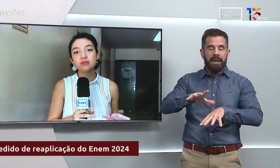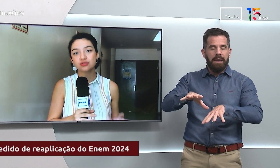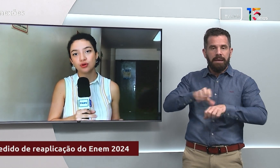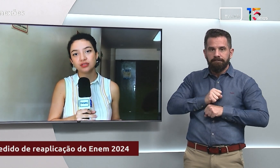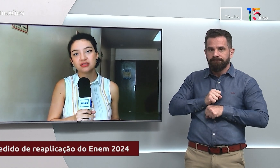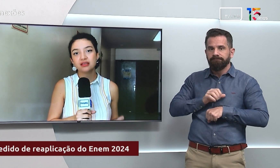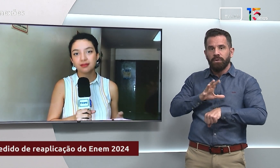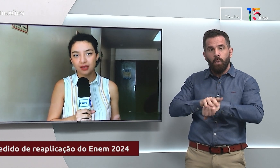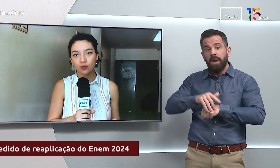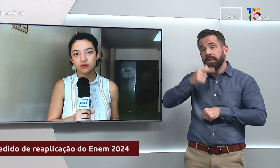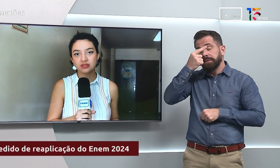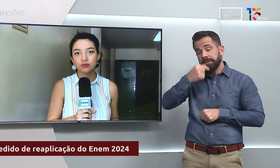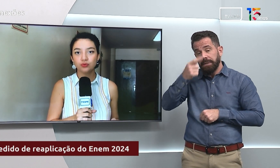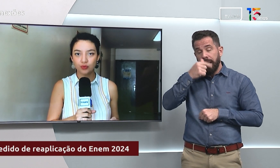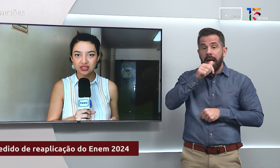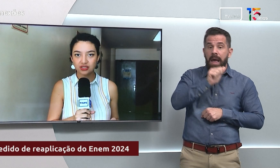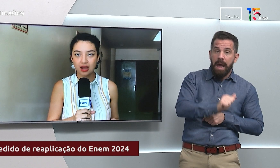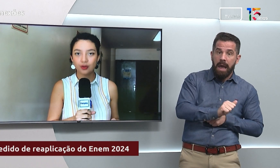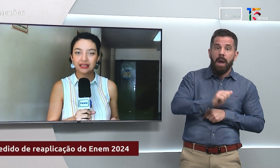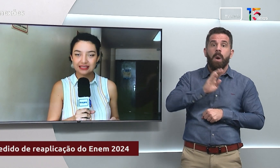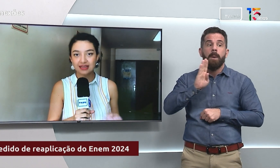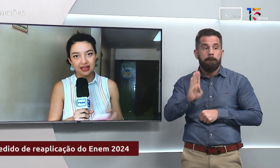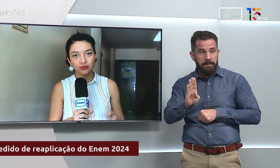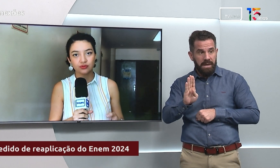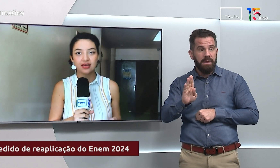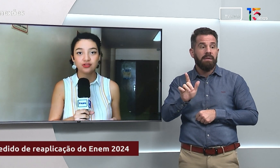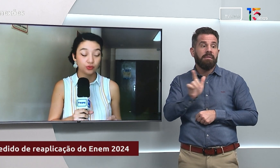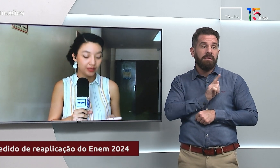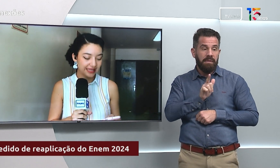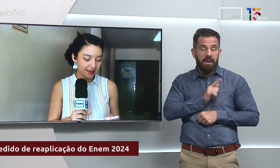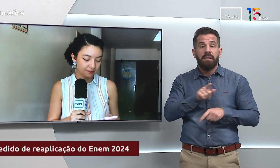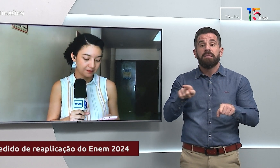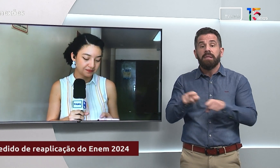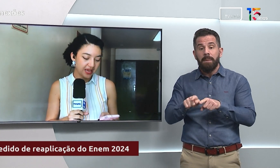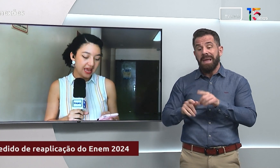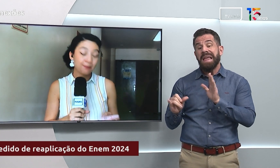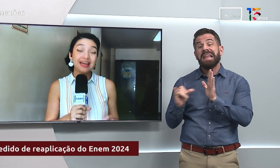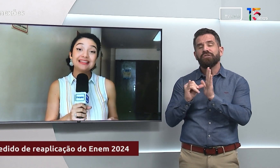dentre algumas outras que também constam no edital que está lá no site do